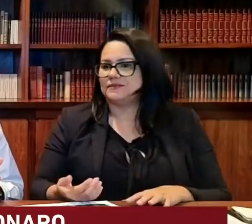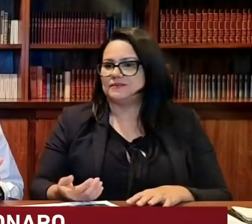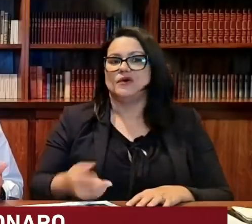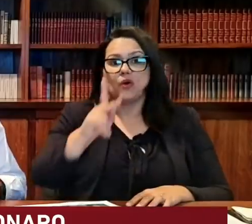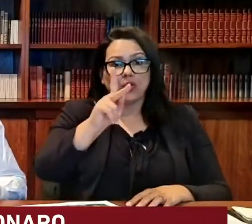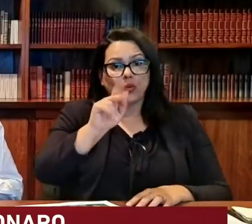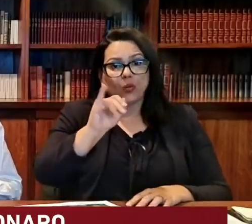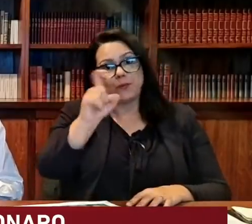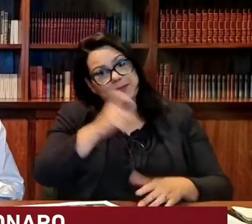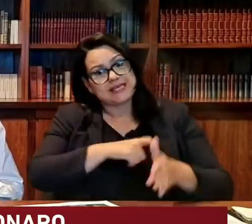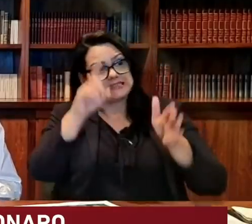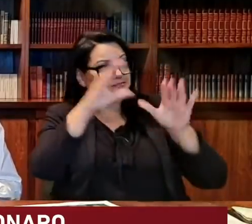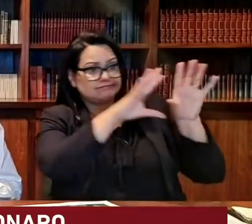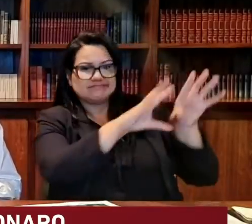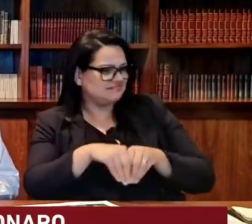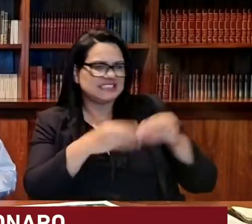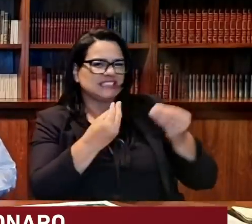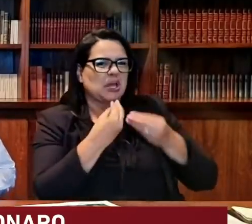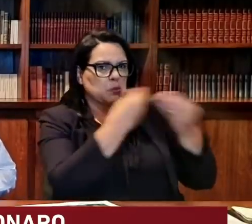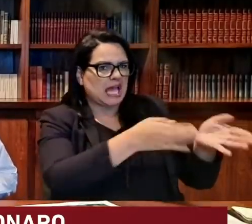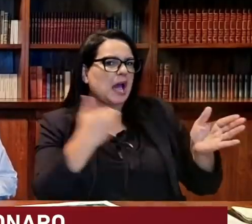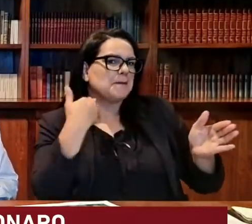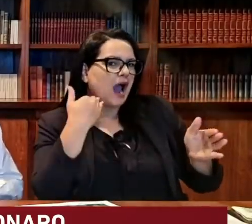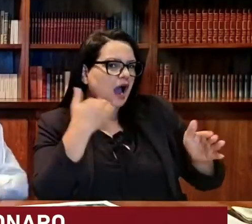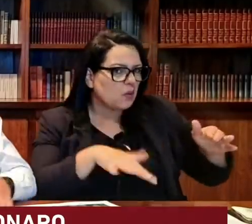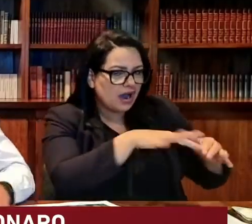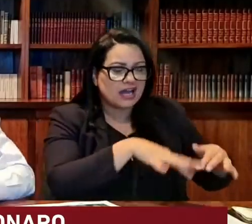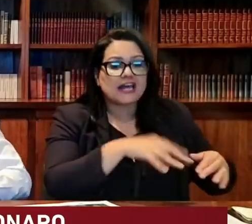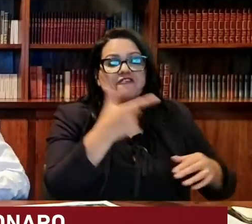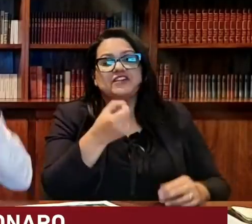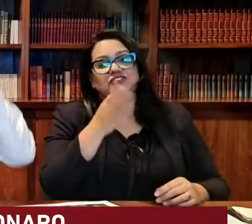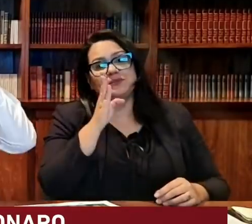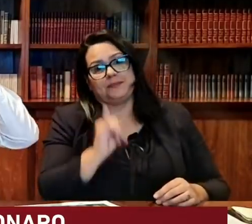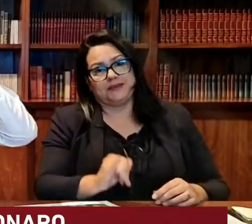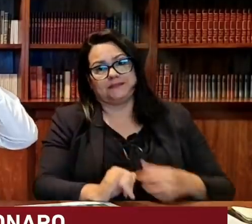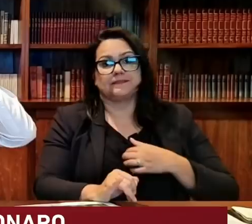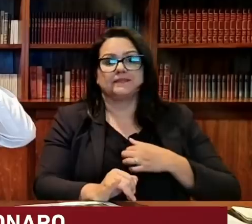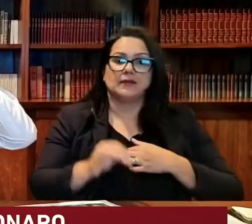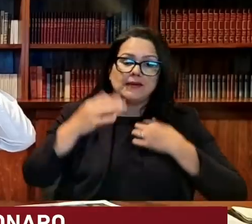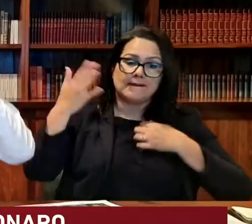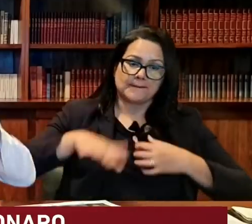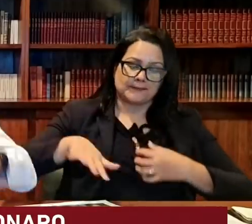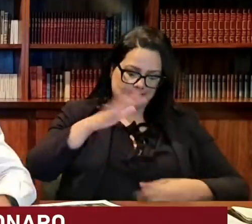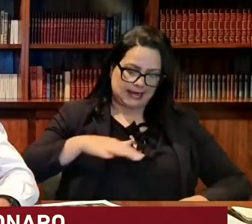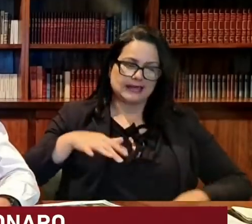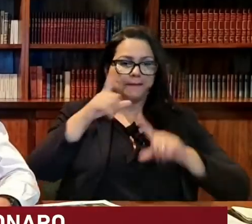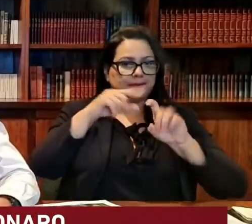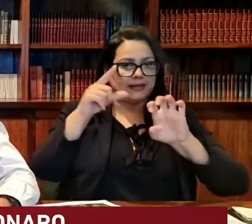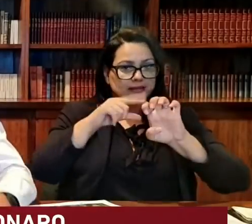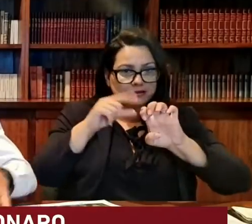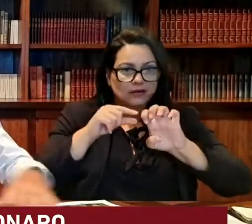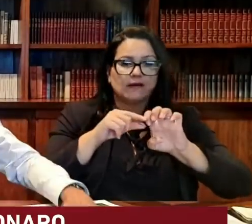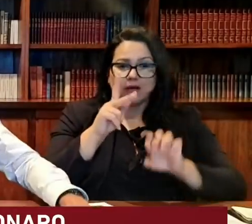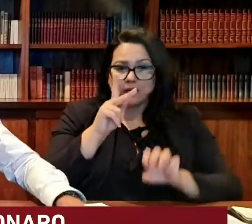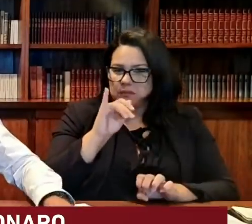isso mesmo. Isso a gente deu acesso, quando a gente está falando de empreendedorismo aqui, o Pix revolucionou. A gente está